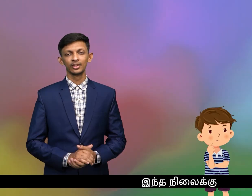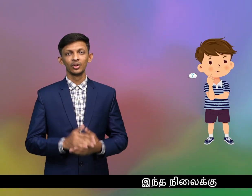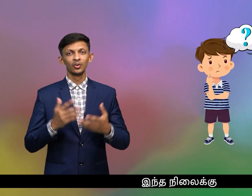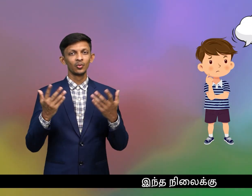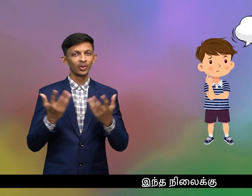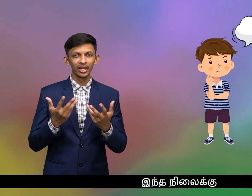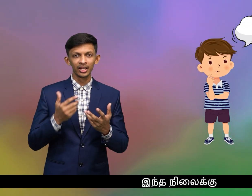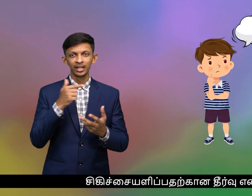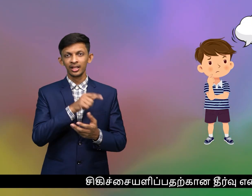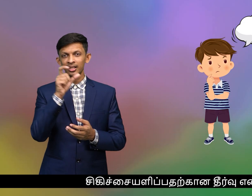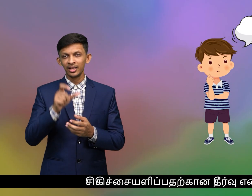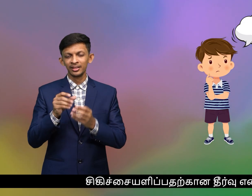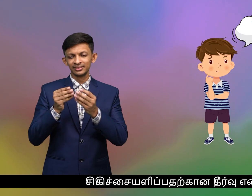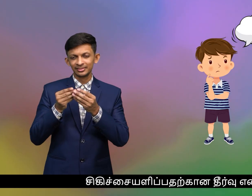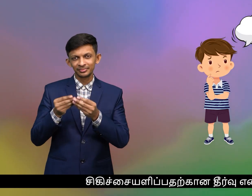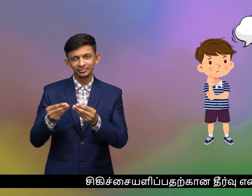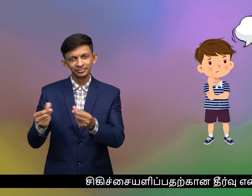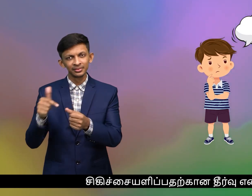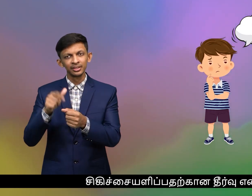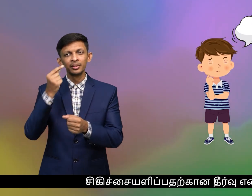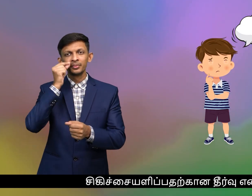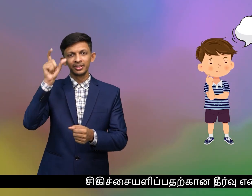இந்த நிலைக்கு சிகிச்சை அளிப்பதற்கான தீர்வு என்ன?